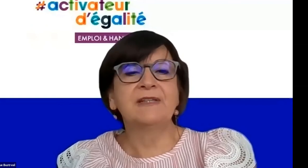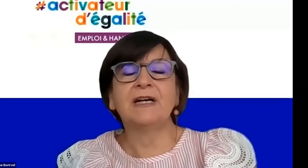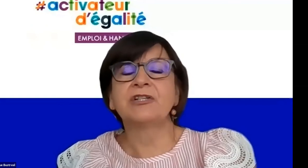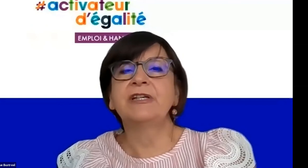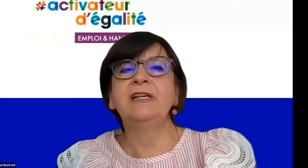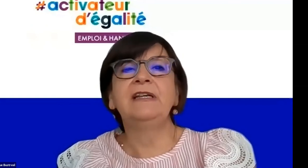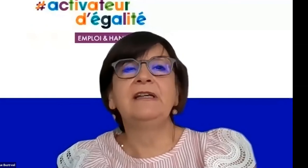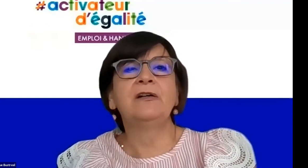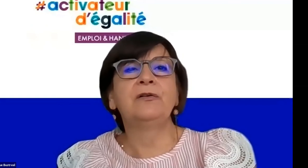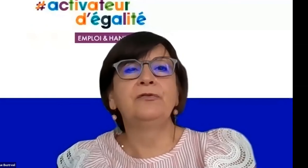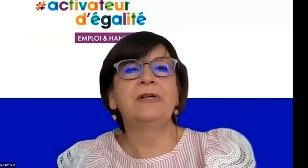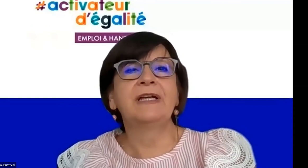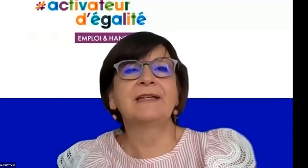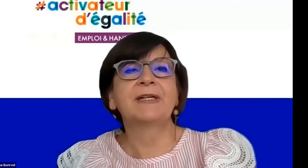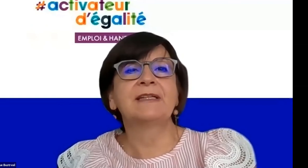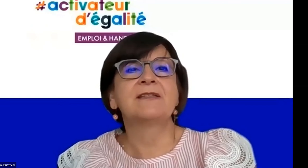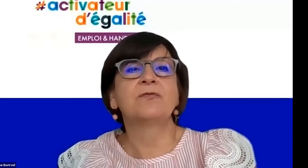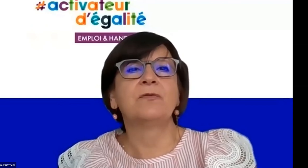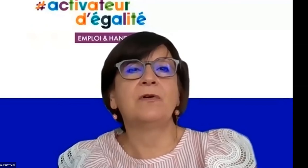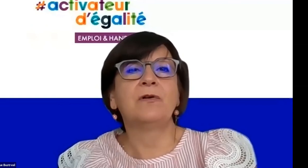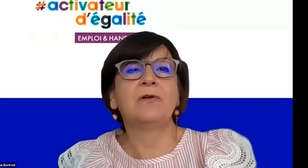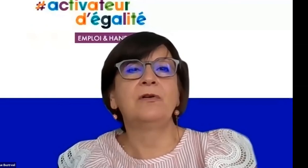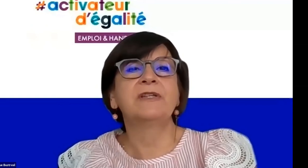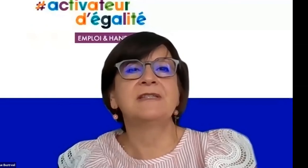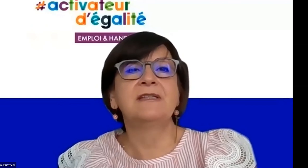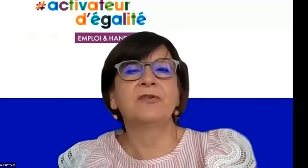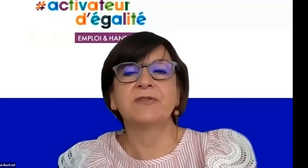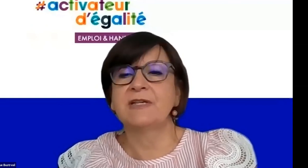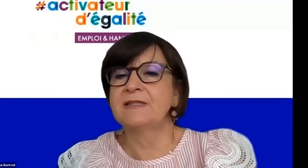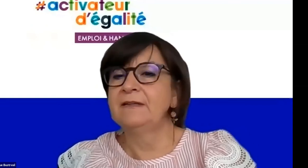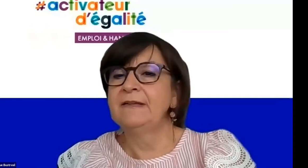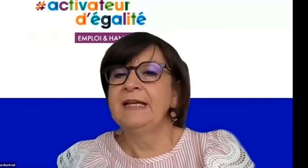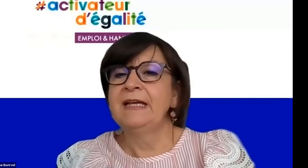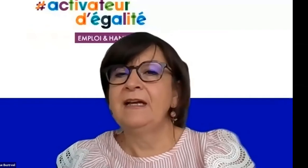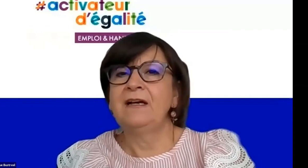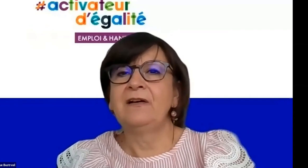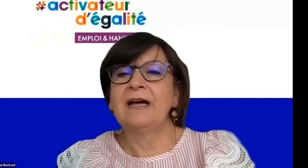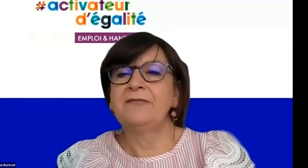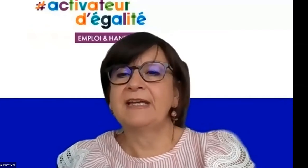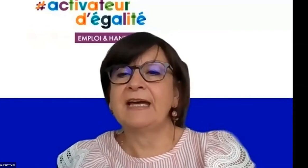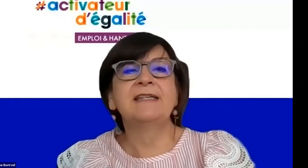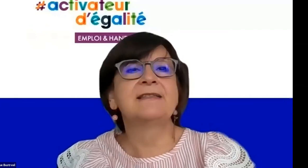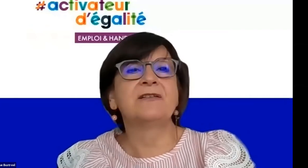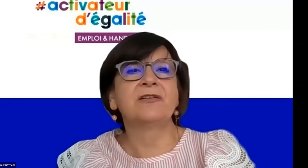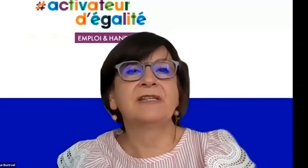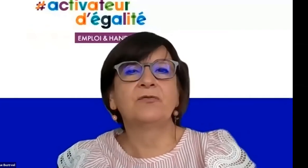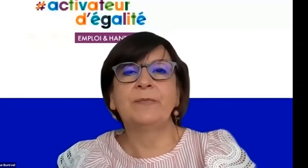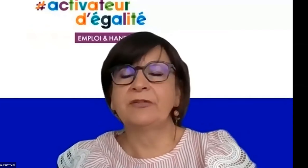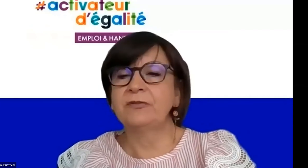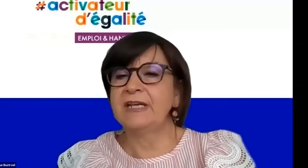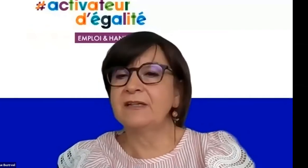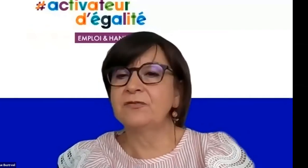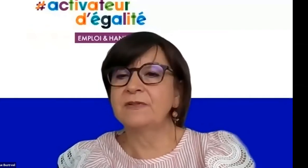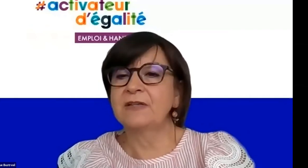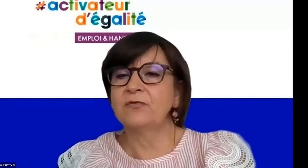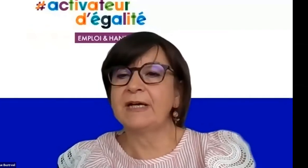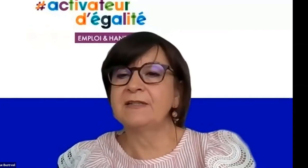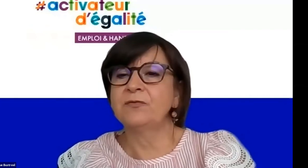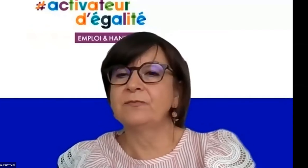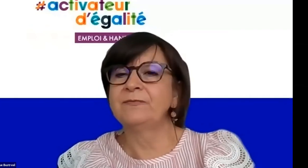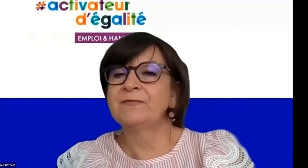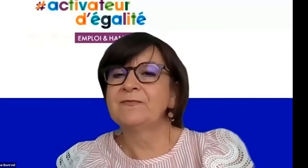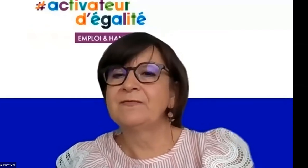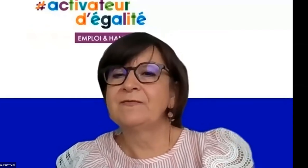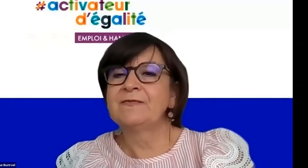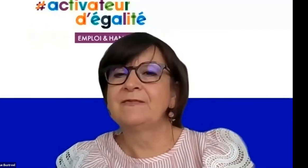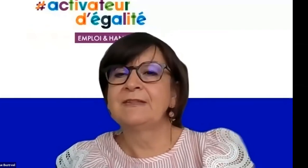du sous-titrage et de l'interprétation en langue des signes française. Avec Aris, qui sont nos partenaires sur cette